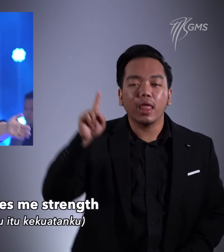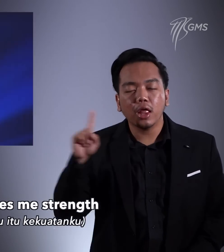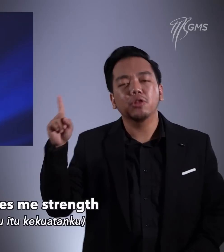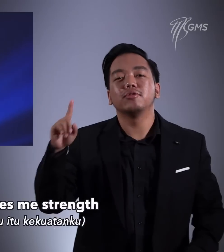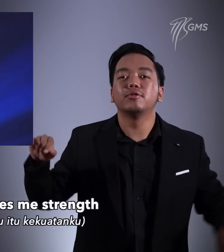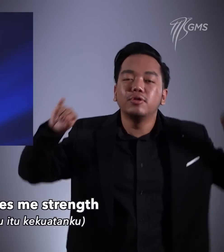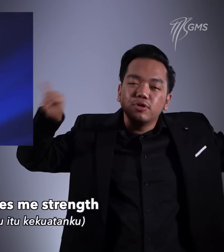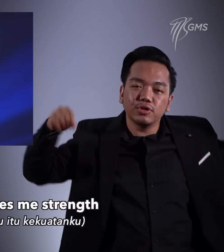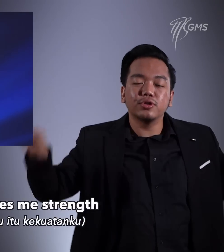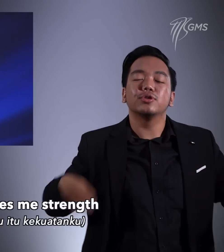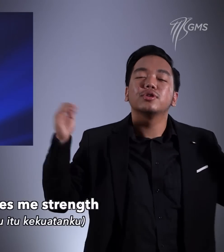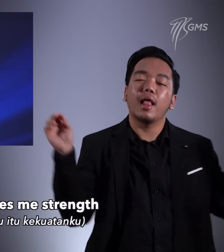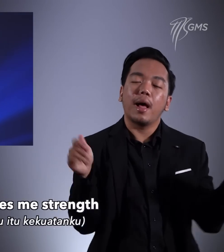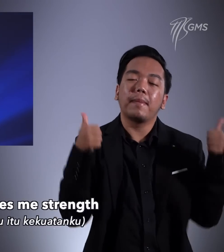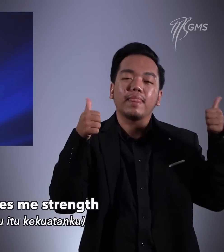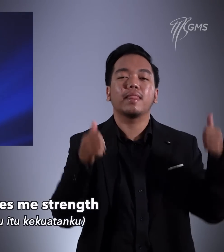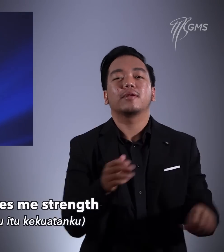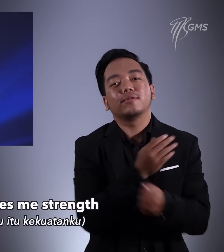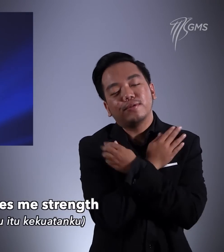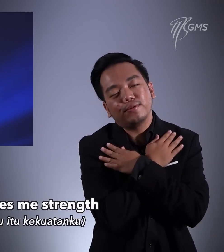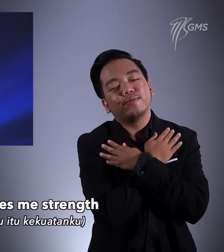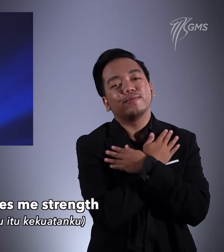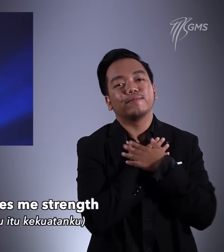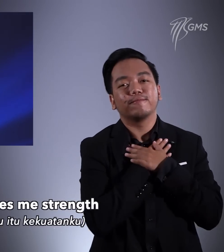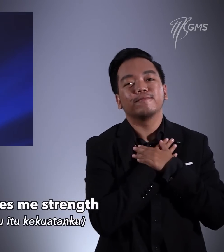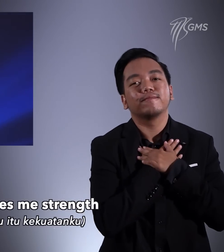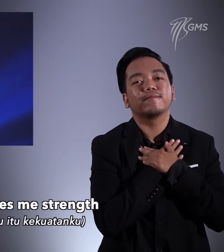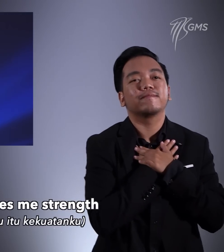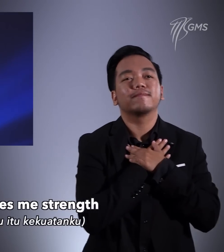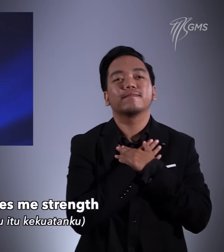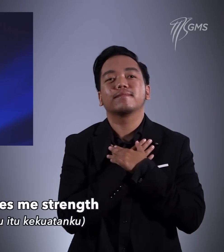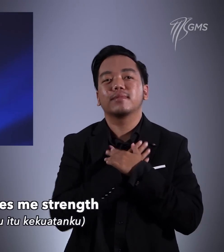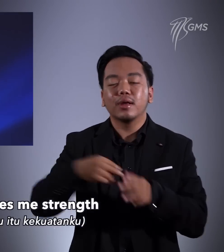Lord God is my Savior.